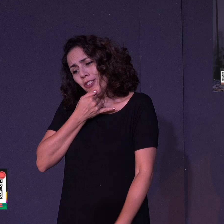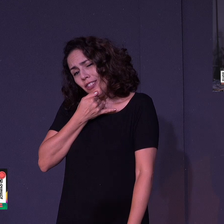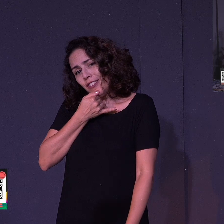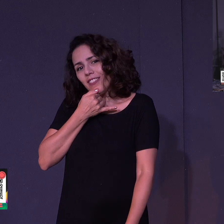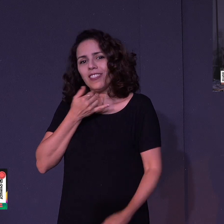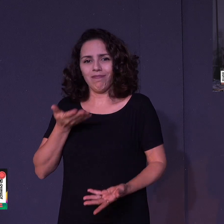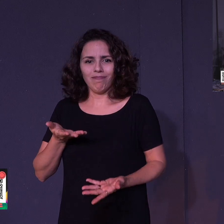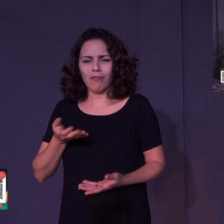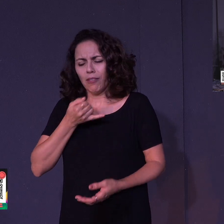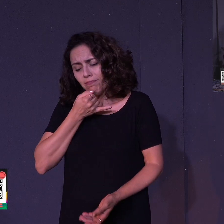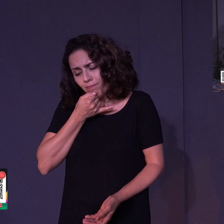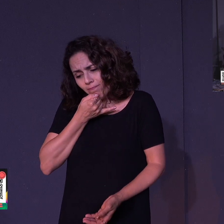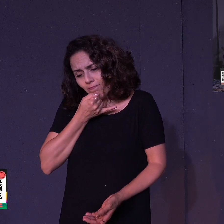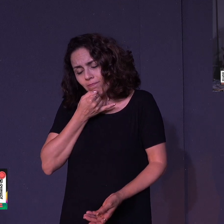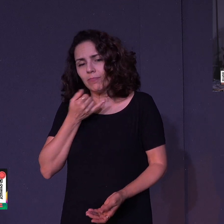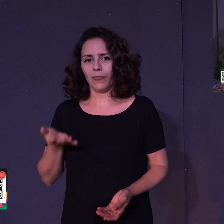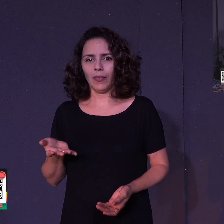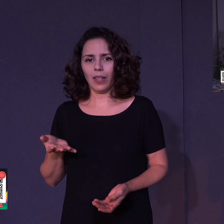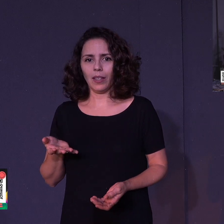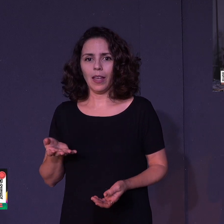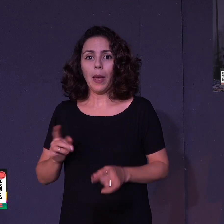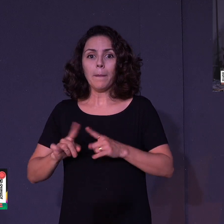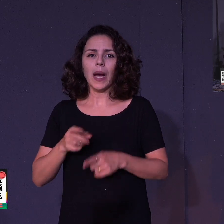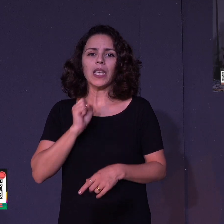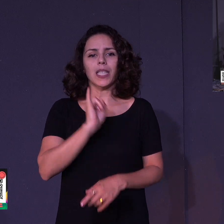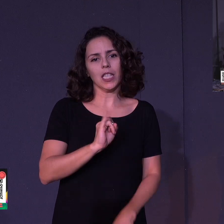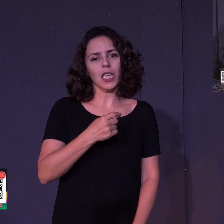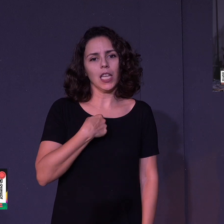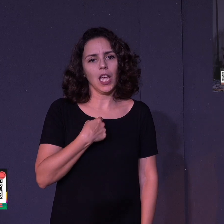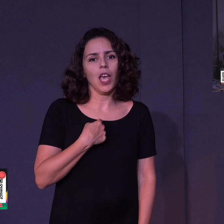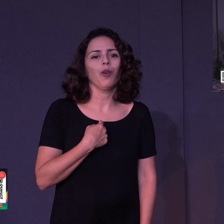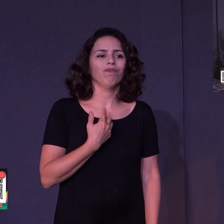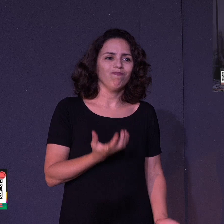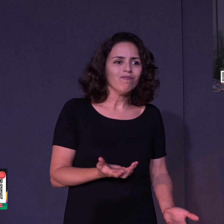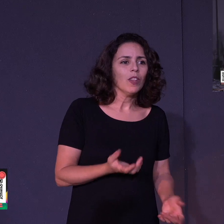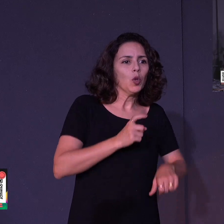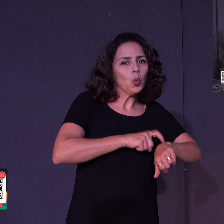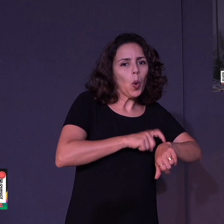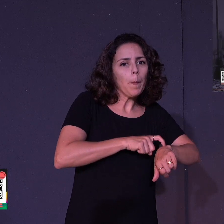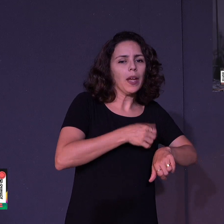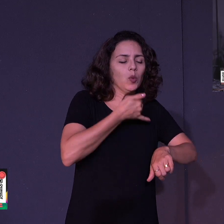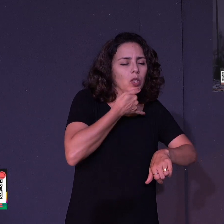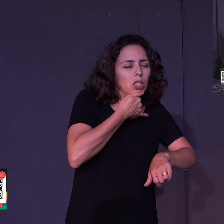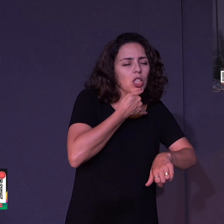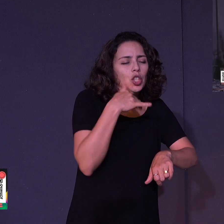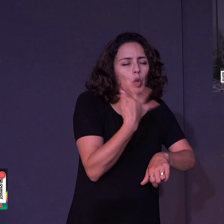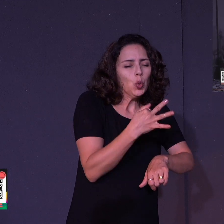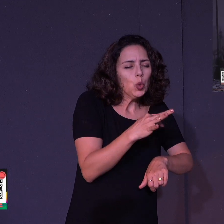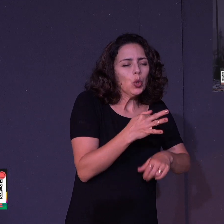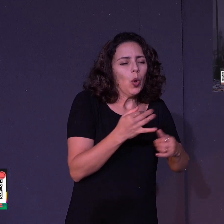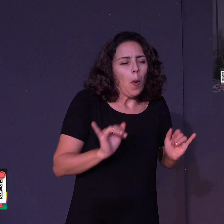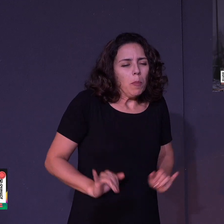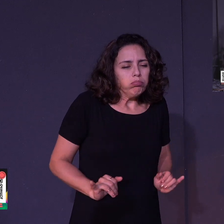momentos de tristeza e dor, o que eu quero é alívio. E aquilo quando acaba, a dor quando acaba, a prova